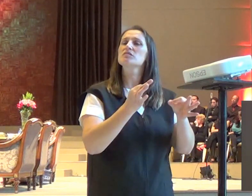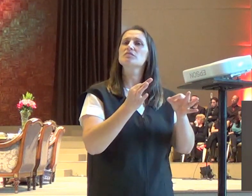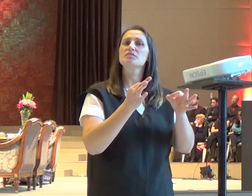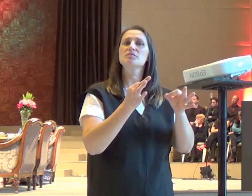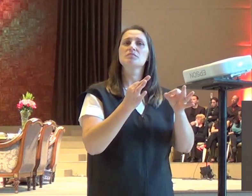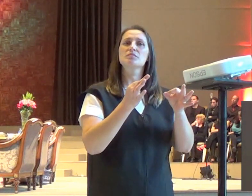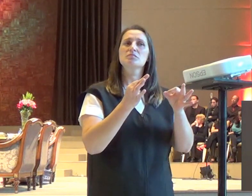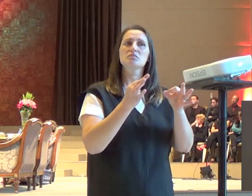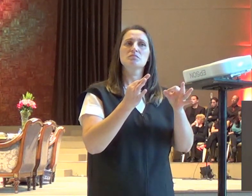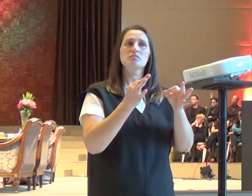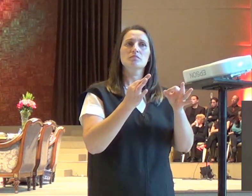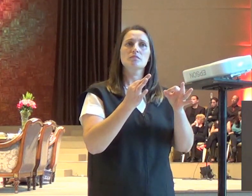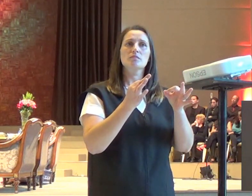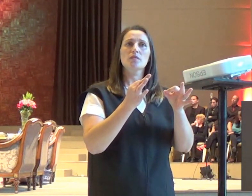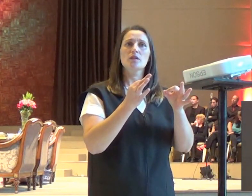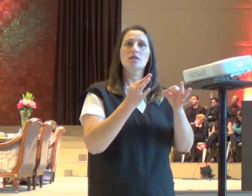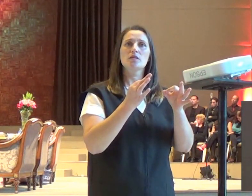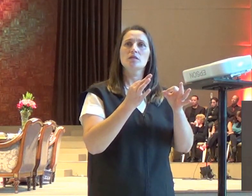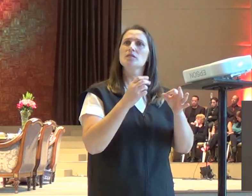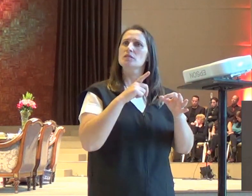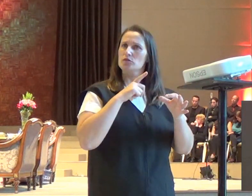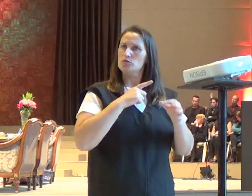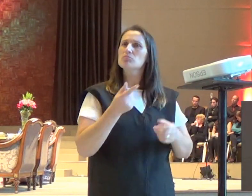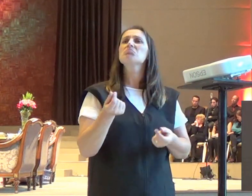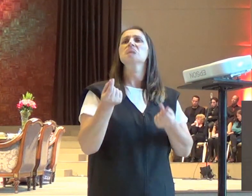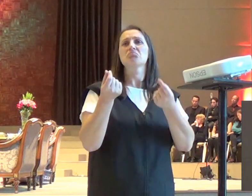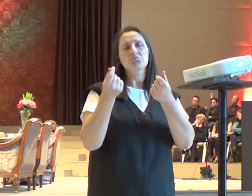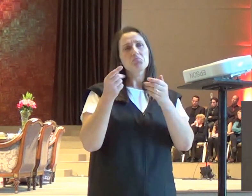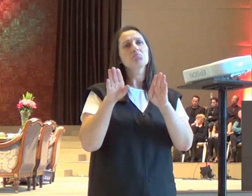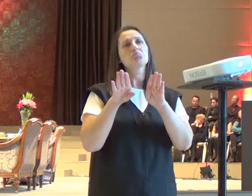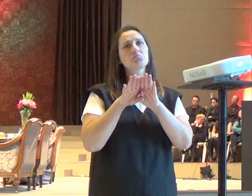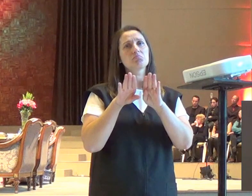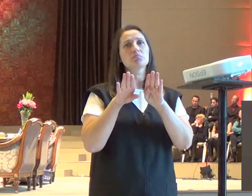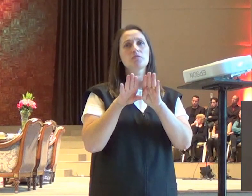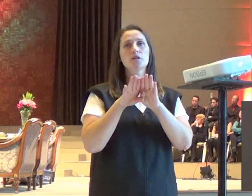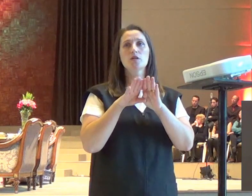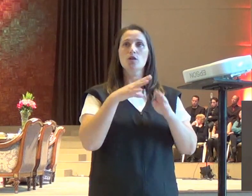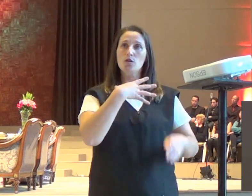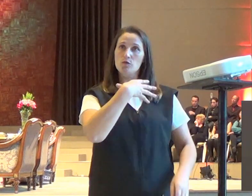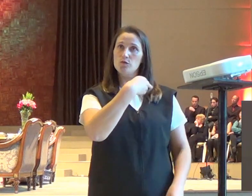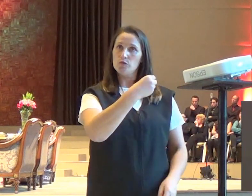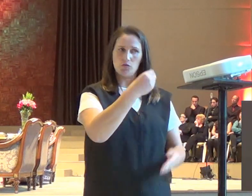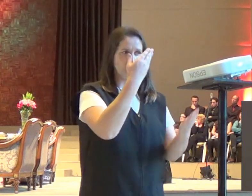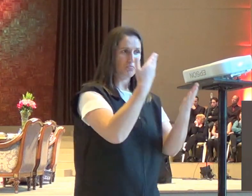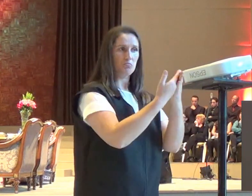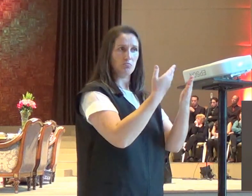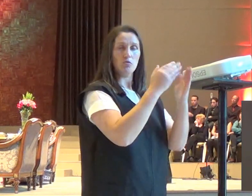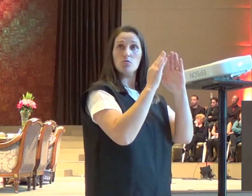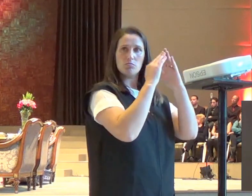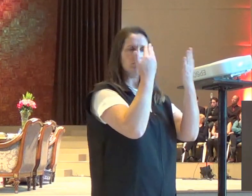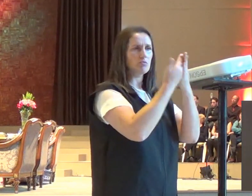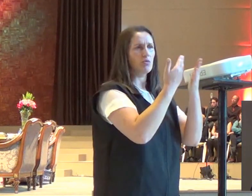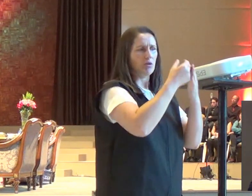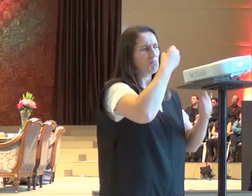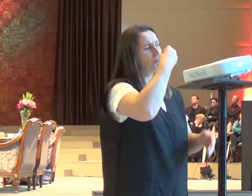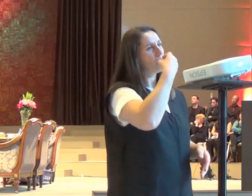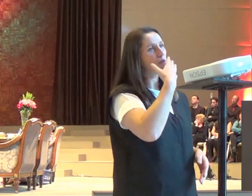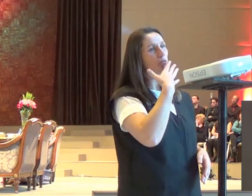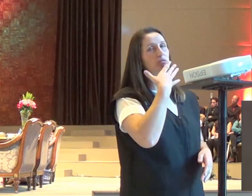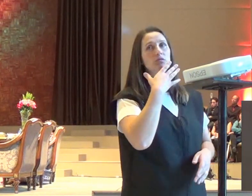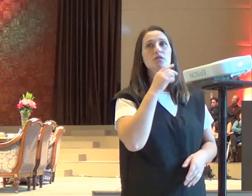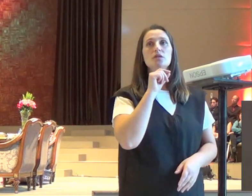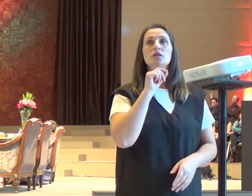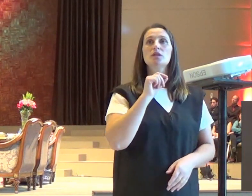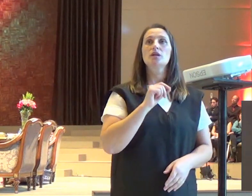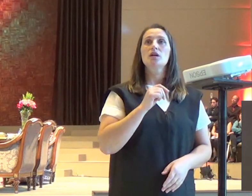até com algumas posses os filhos estudavam em boas escolas e de repente